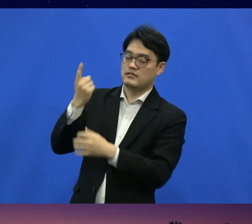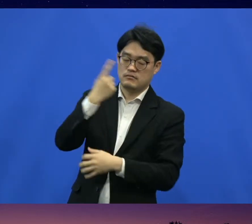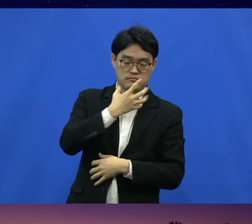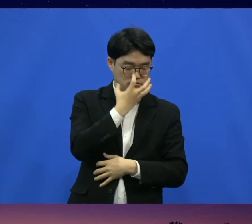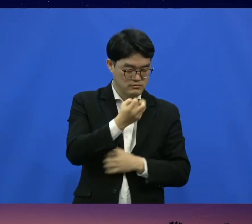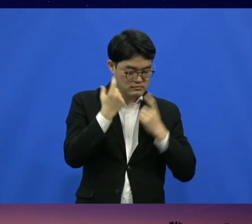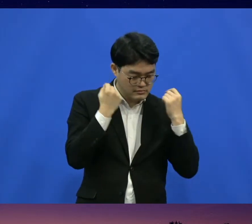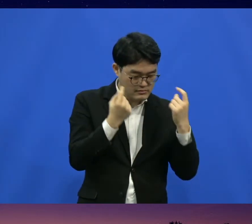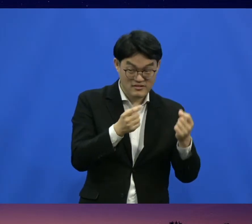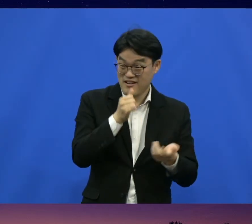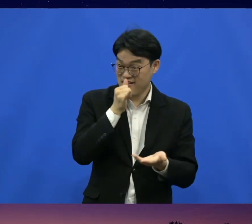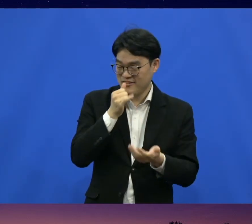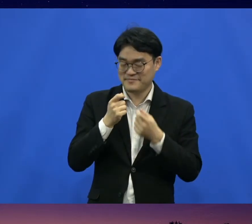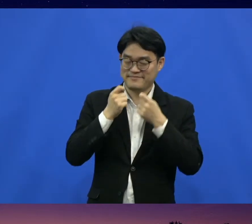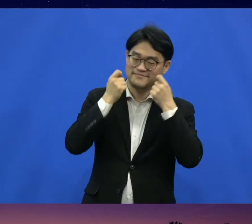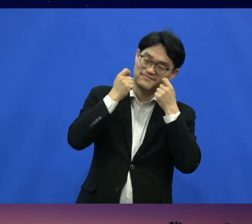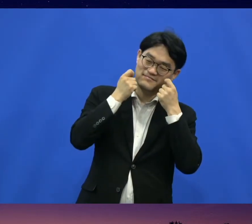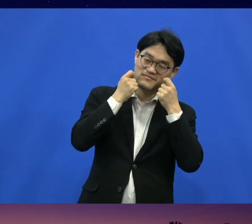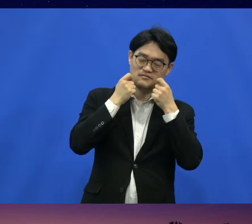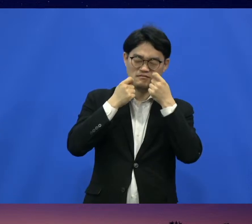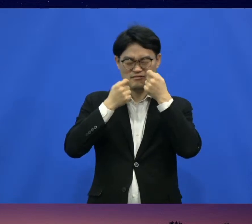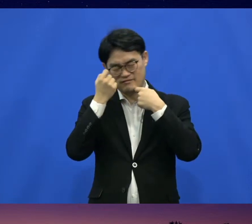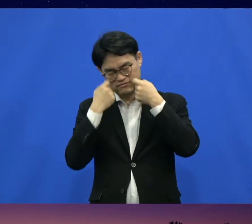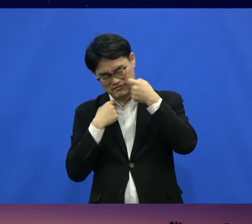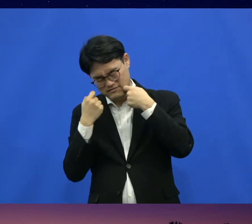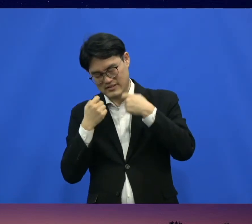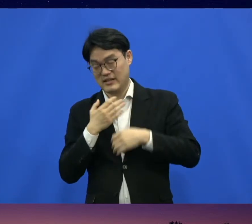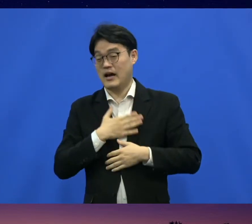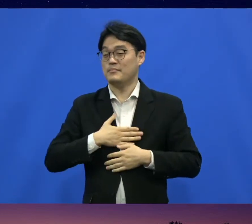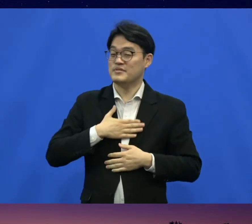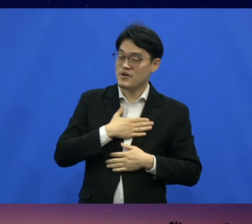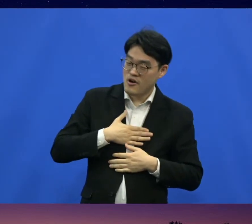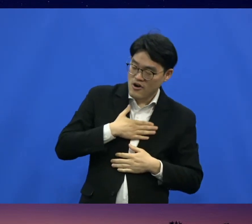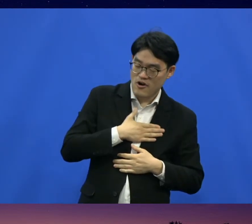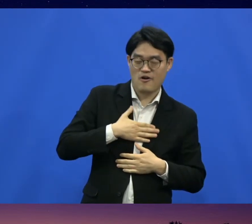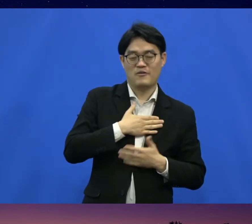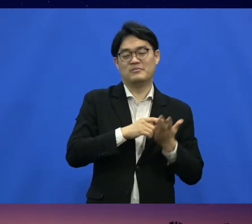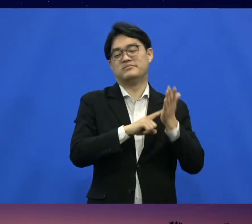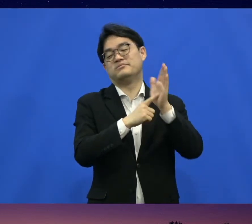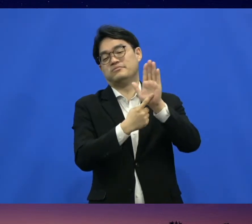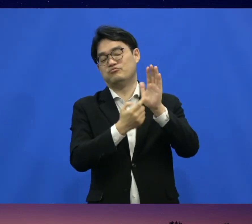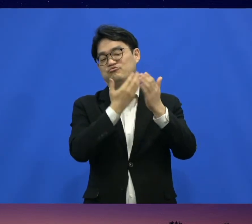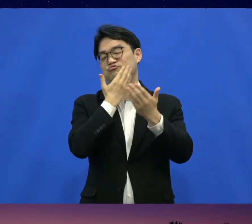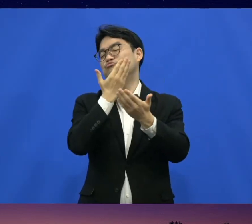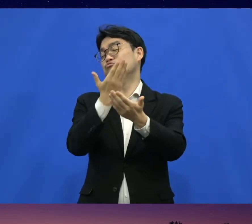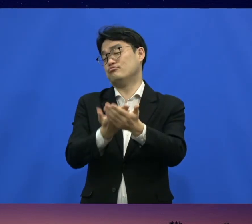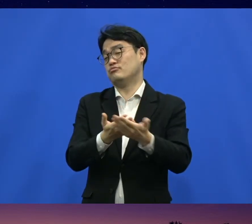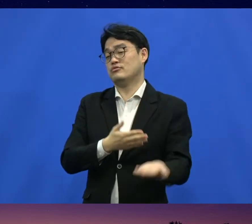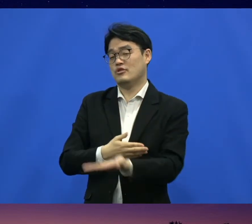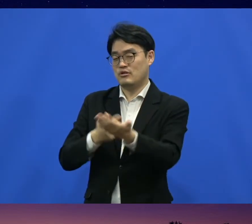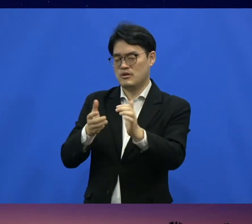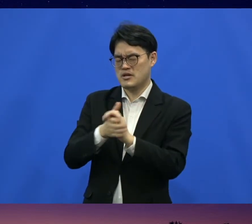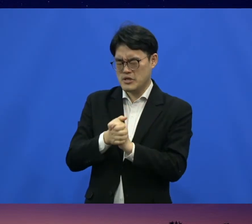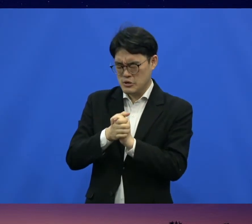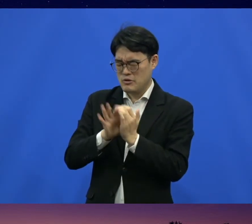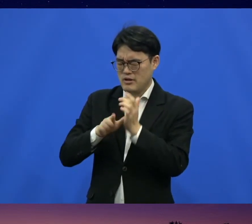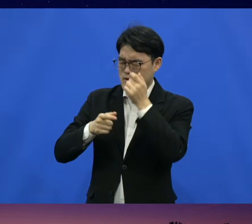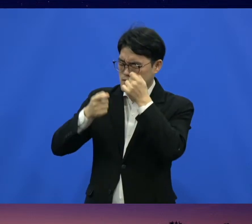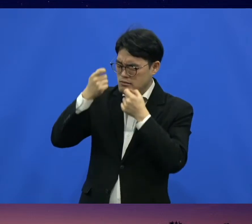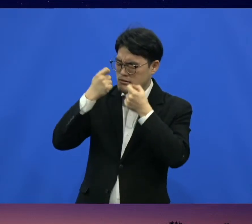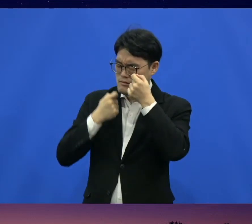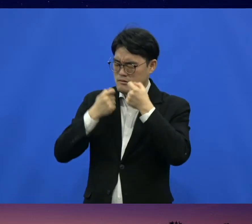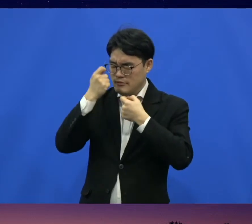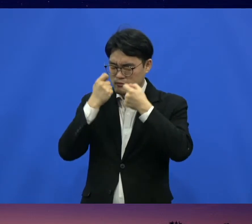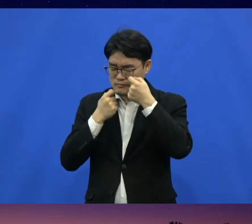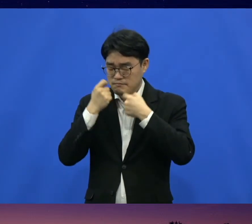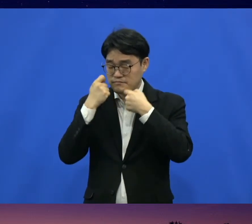이렇게 웃고 울고 이게 참 중요한 것 같아요. 막 나중에 여러분도 막 기도하면서 울기도 하고 또